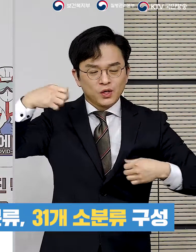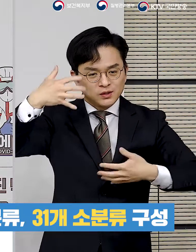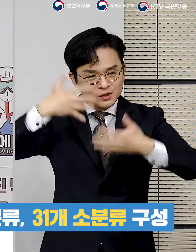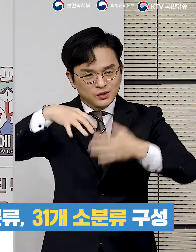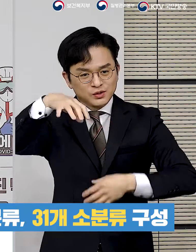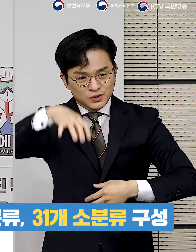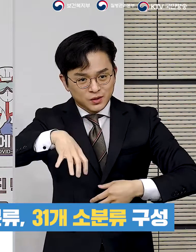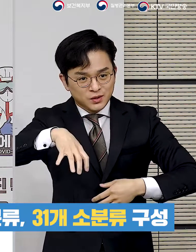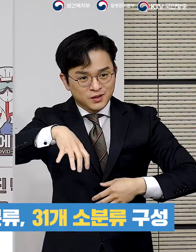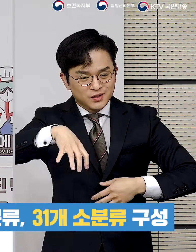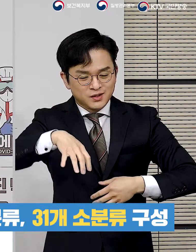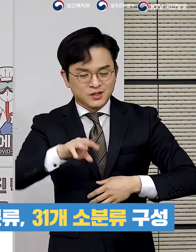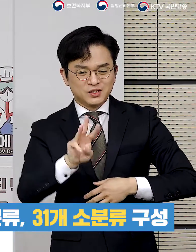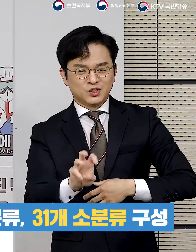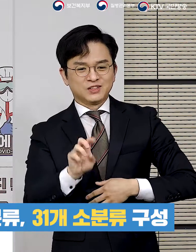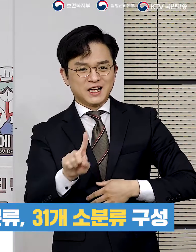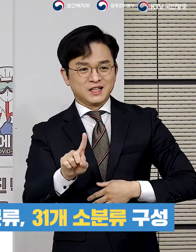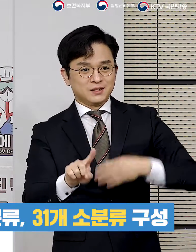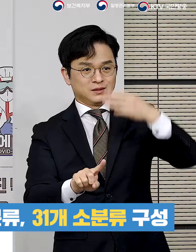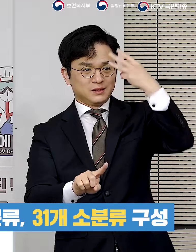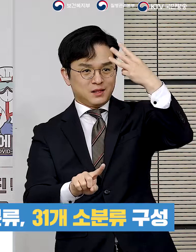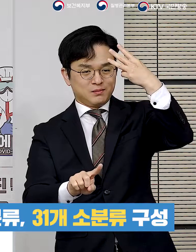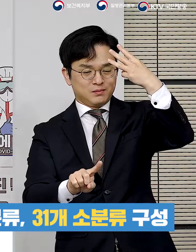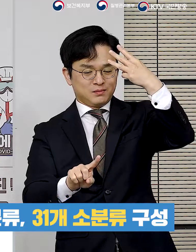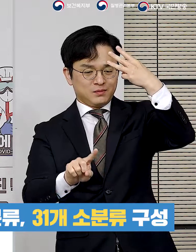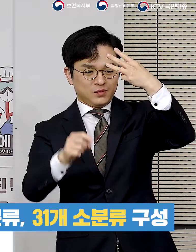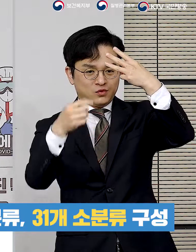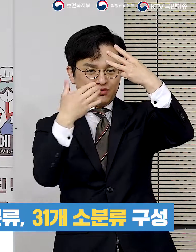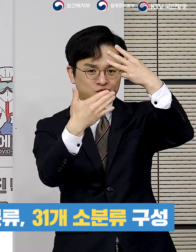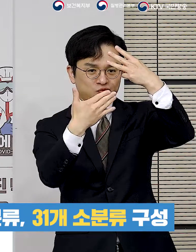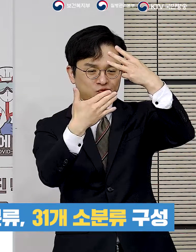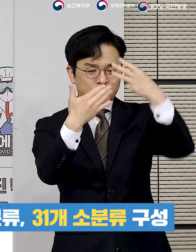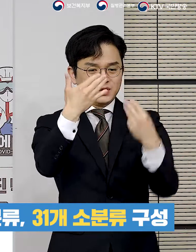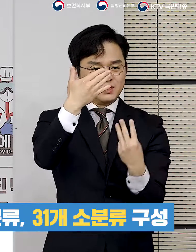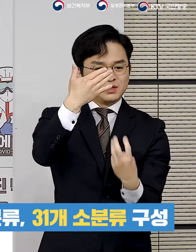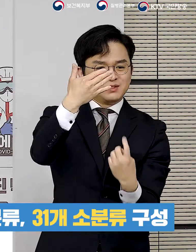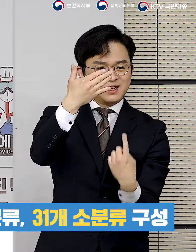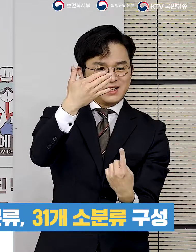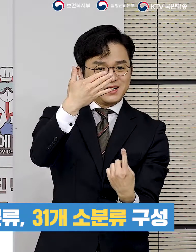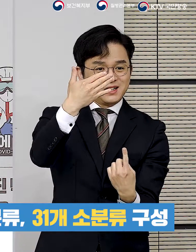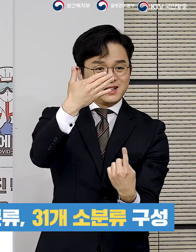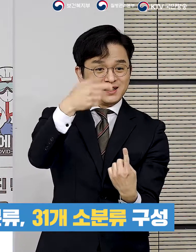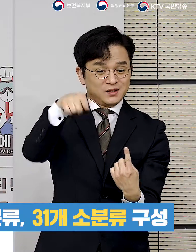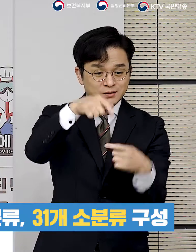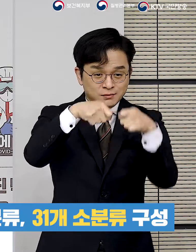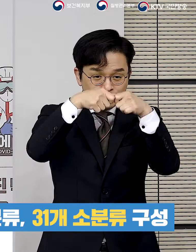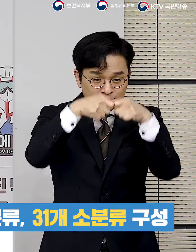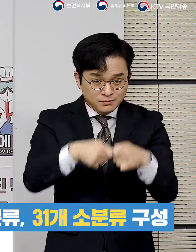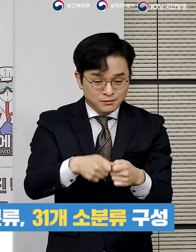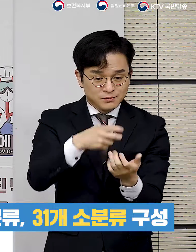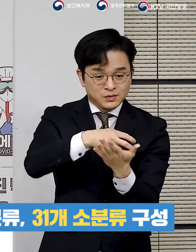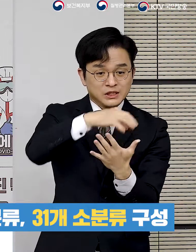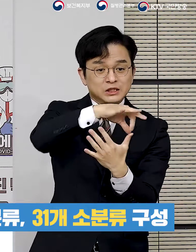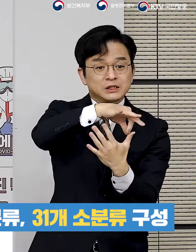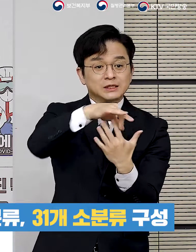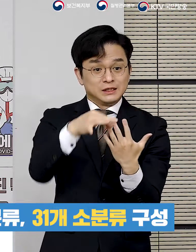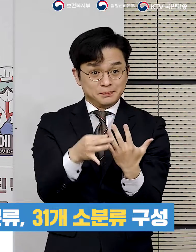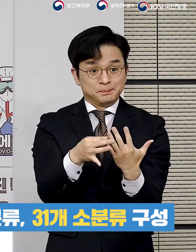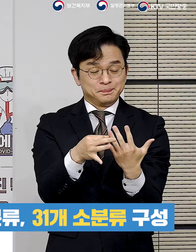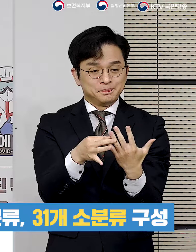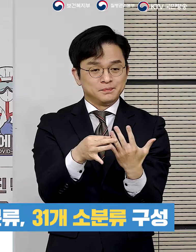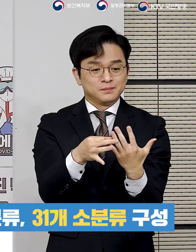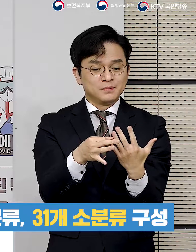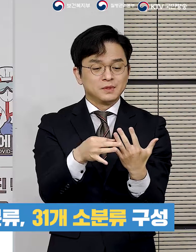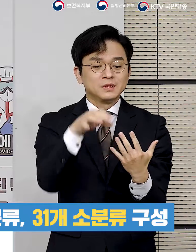공연장과 같은 31개의 소분류로 구성하였습니다. 각 세부지침 초안은 각자의